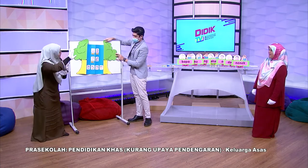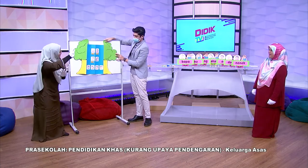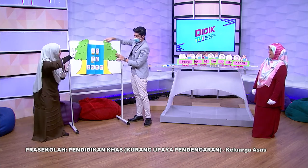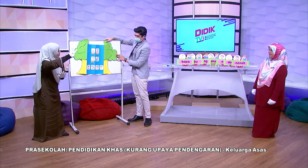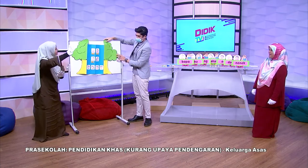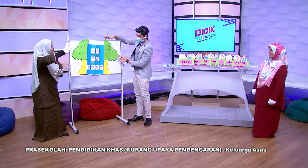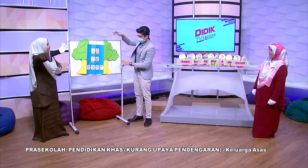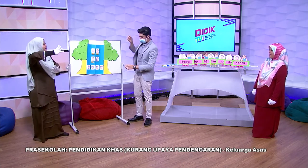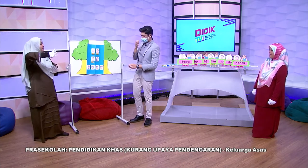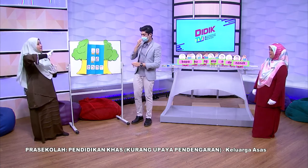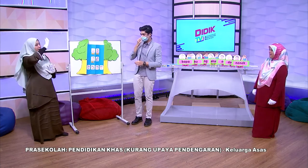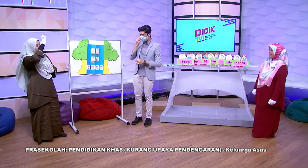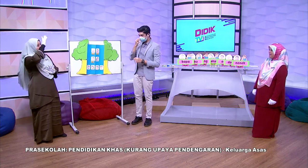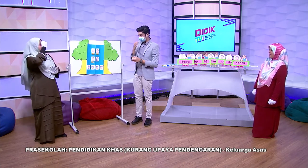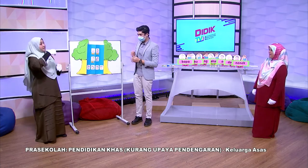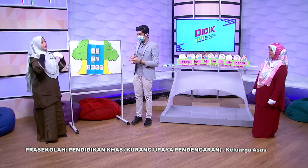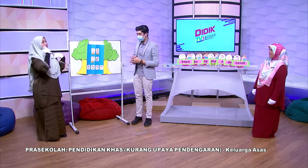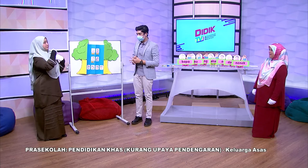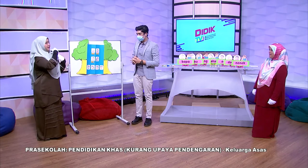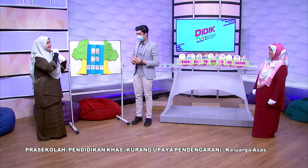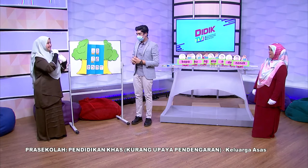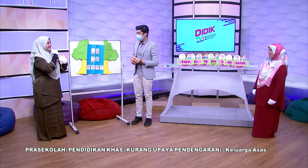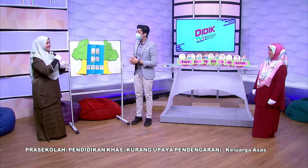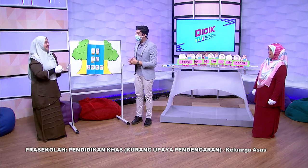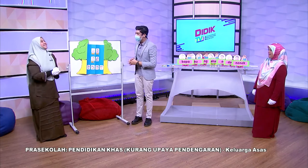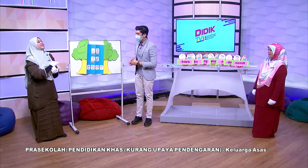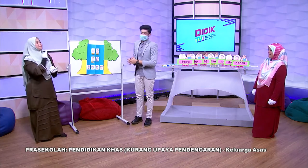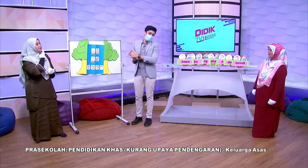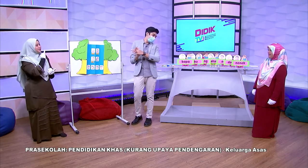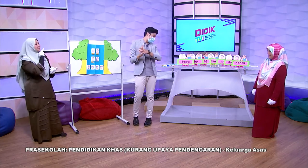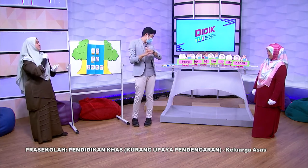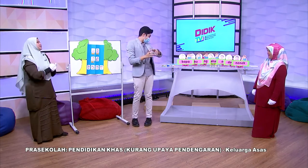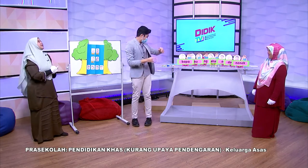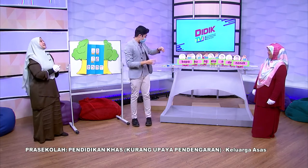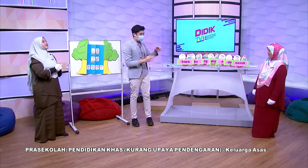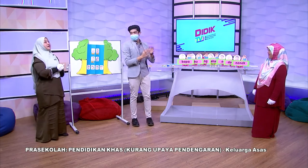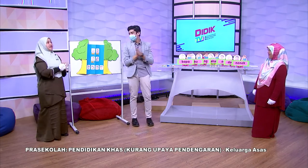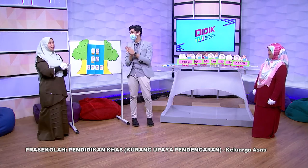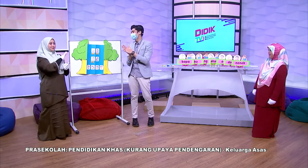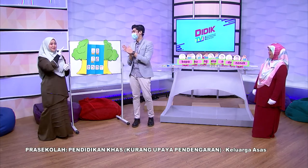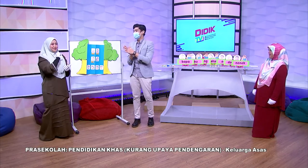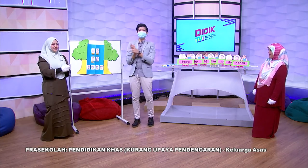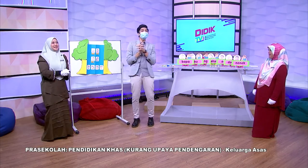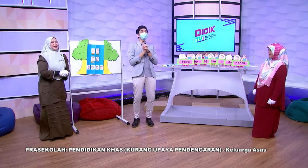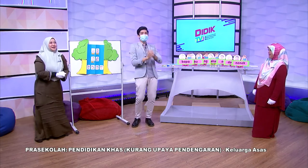keempat gambar kumpul aja Bapak Misty ada couple ibu Ibra oke aja dulu